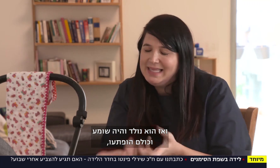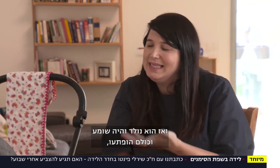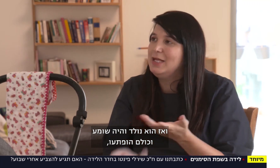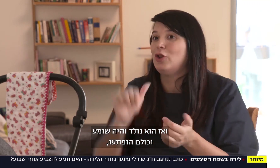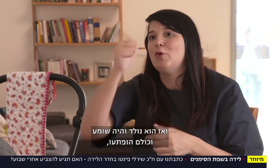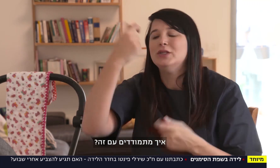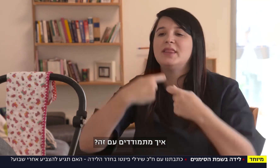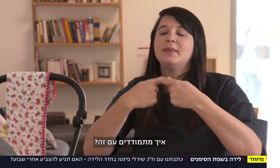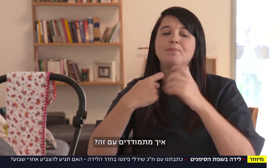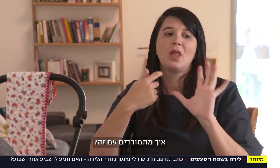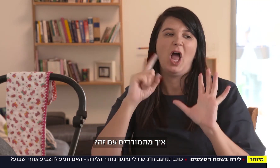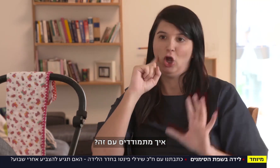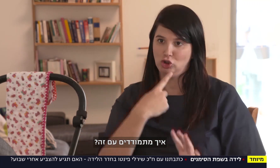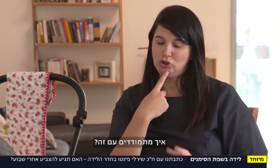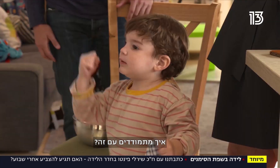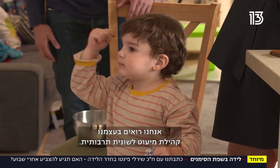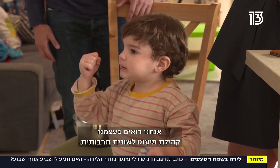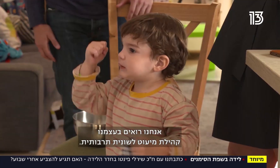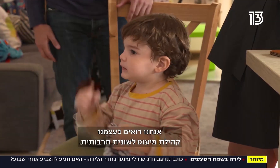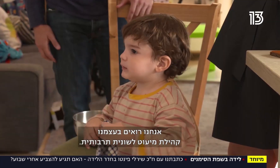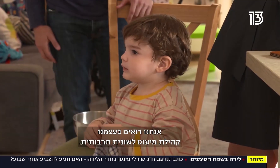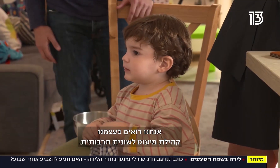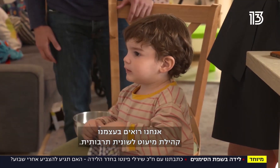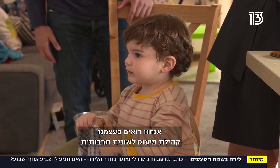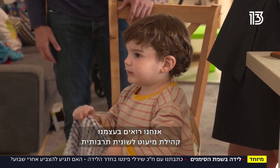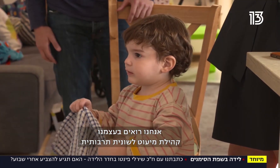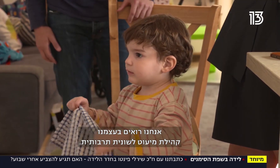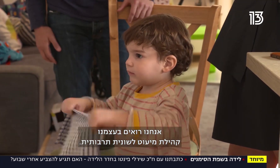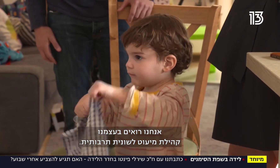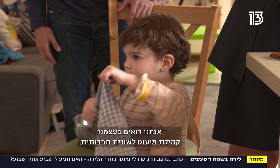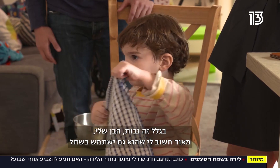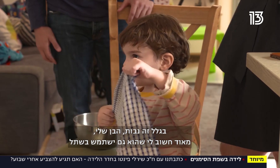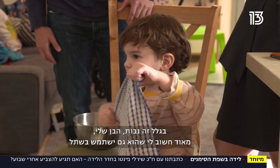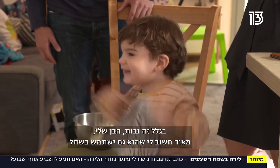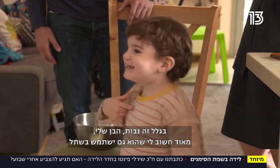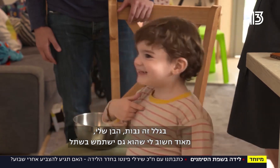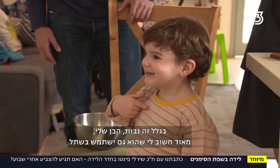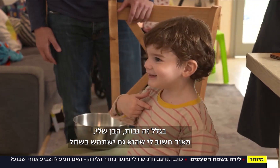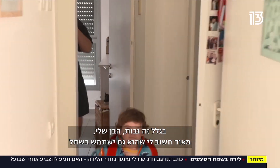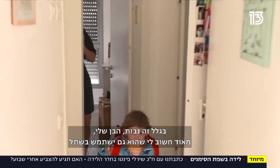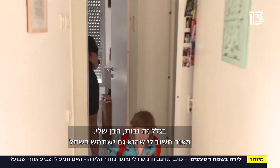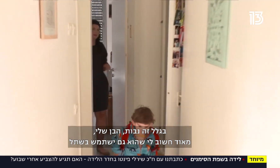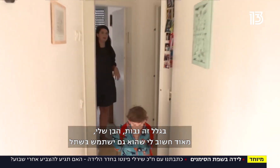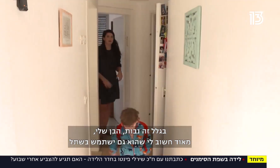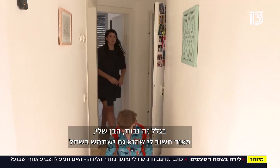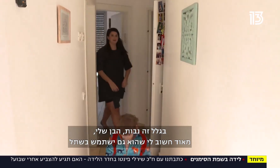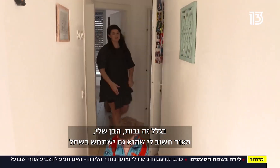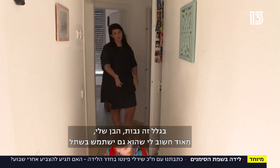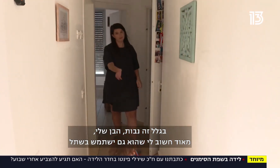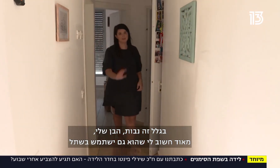וכולם הופתעו, איך מתמודדים עם זה. אנחנו רואים בעצמנו קהילת מיעוט לשונית תרבותית. בגלל זה נבות, הבן שלי, מאוד חשוב לי שהוא